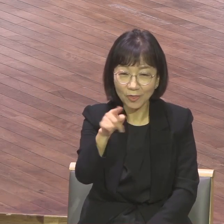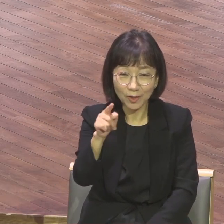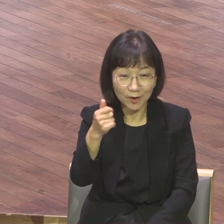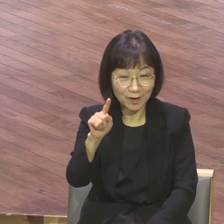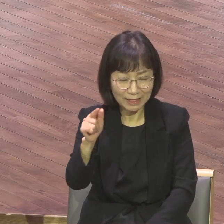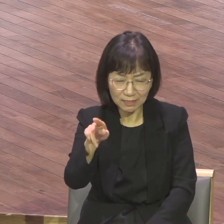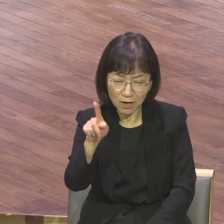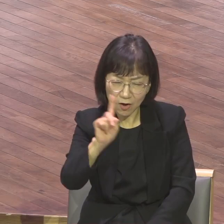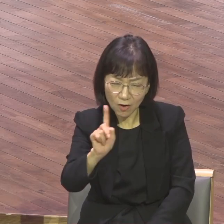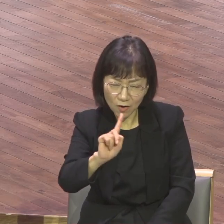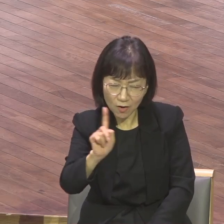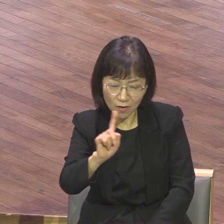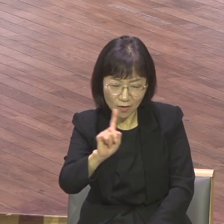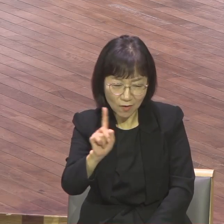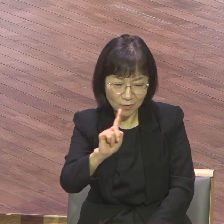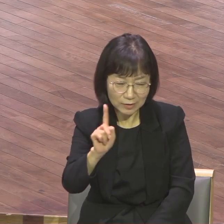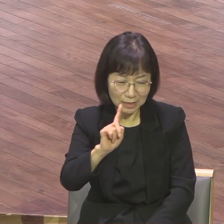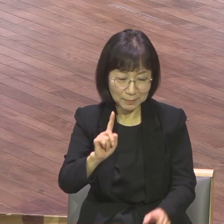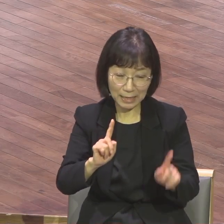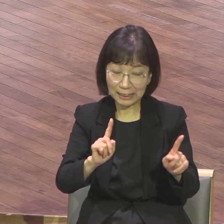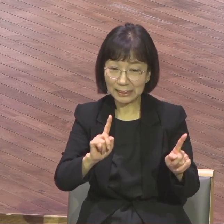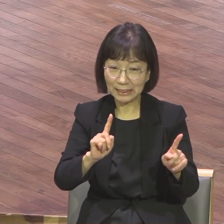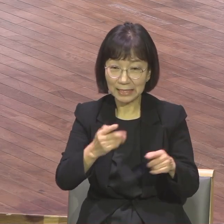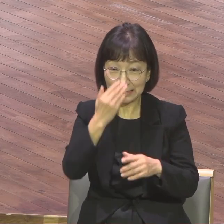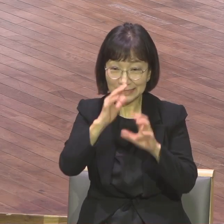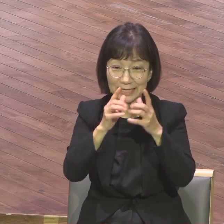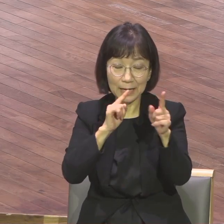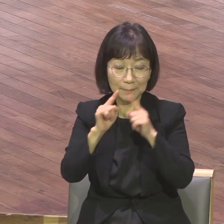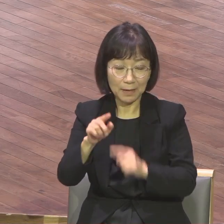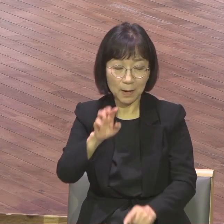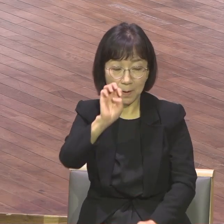말이 포타페인입니다. 포타페인이라는 말은 무슨 말이냐?